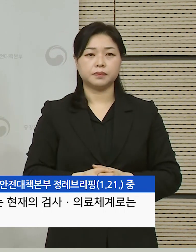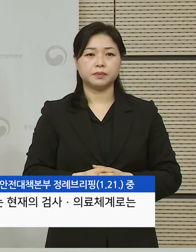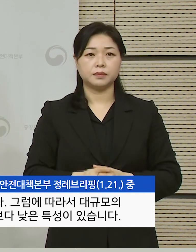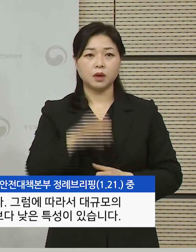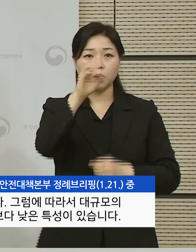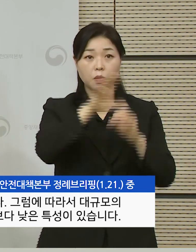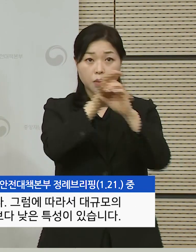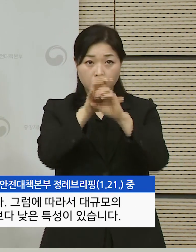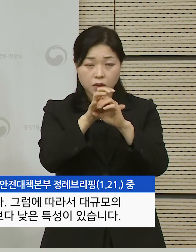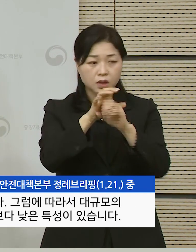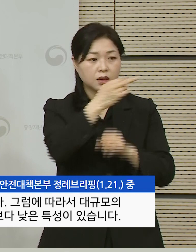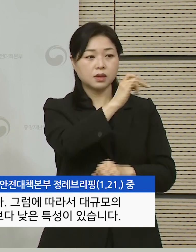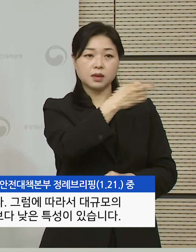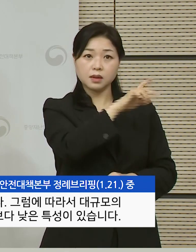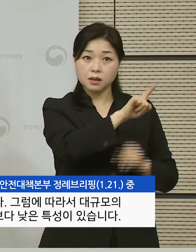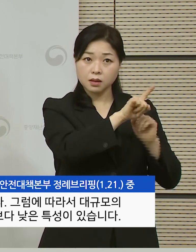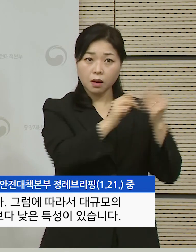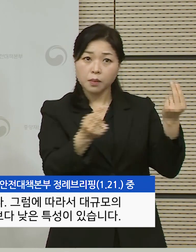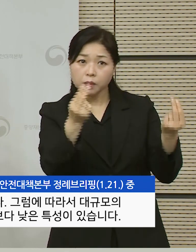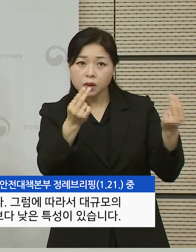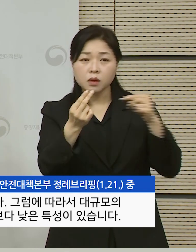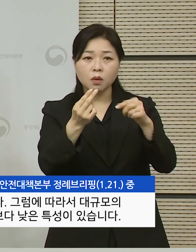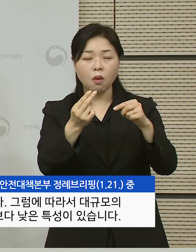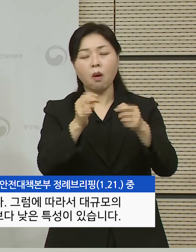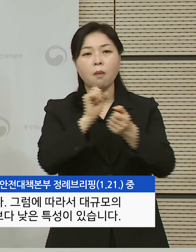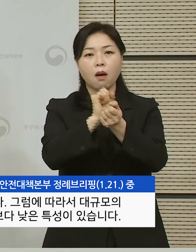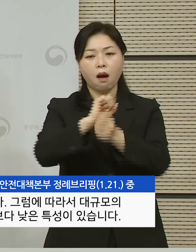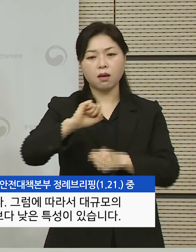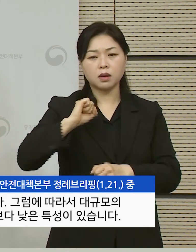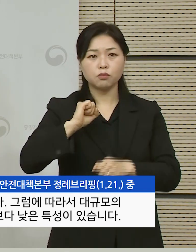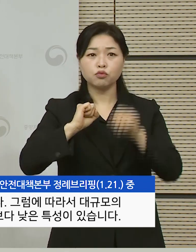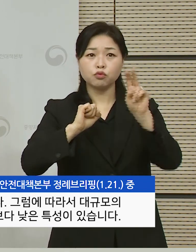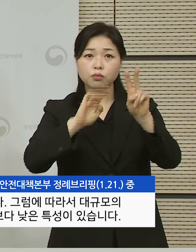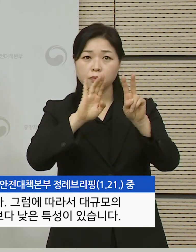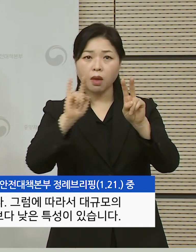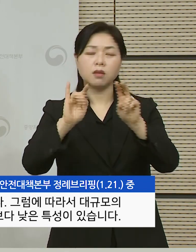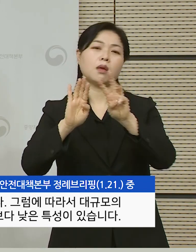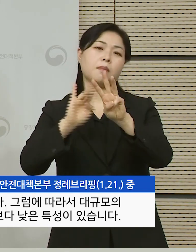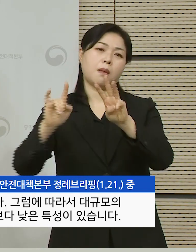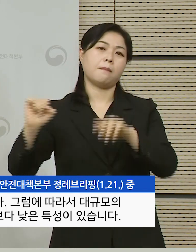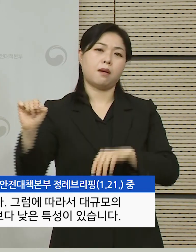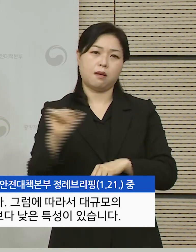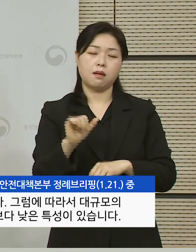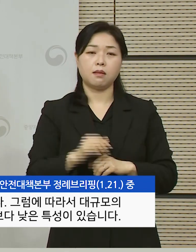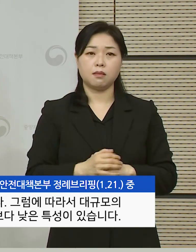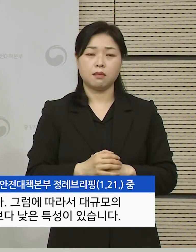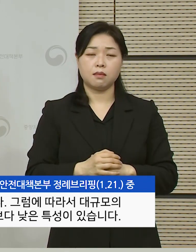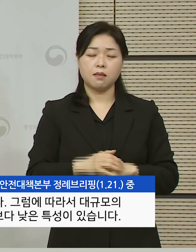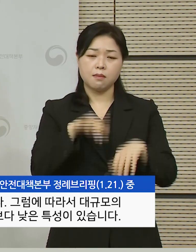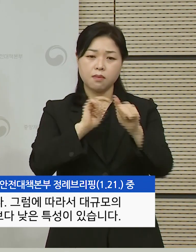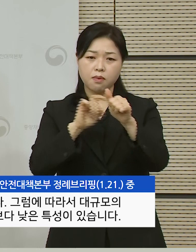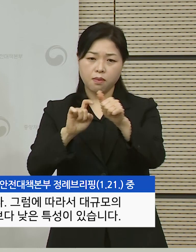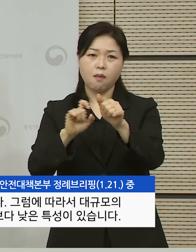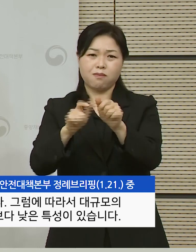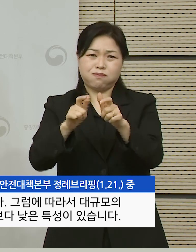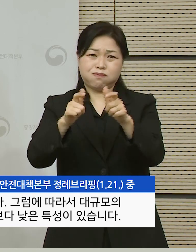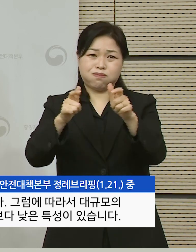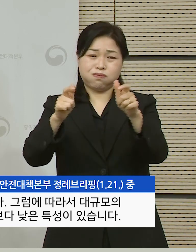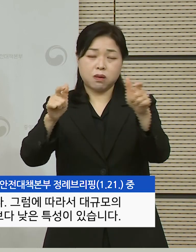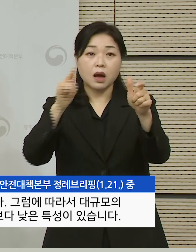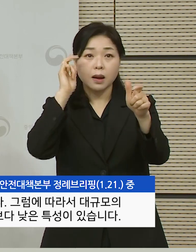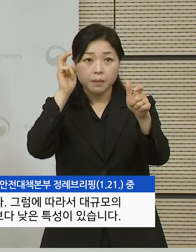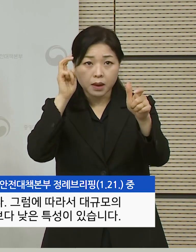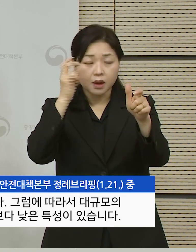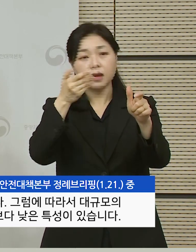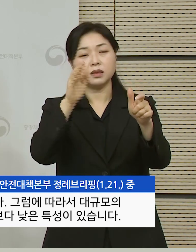있습니다. 오미크론은 델타에 비해 전파력이 2~3배가 빠릅니다. 그럼에 따라서 대규모의